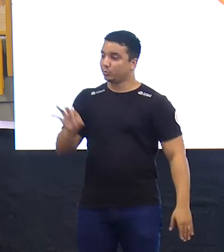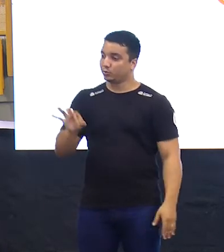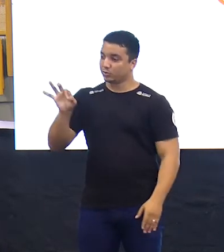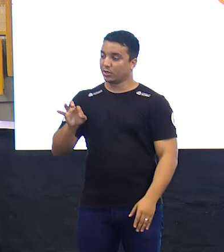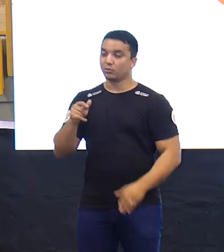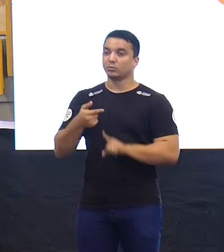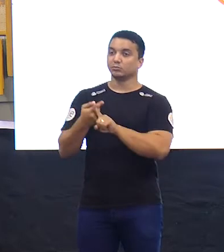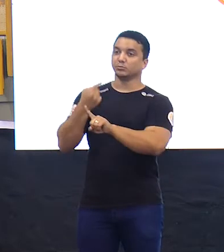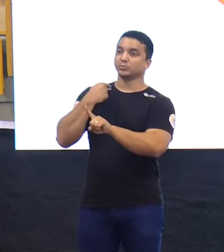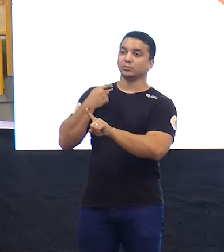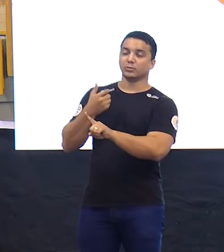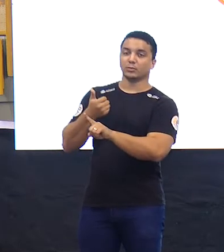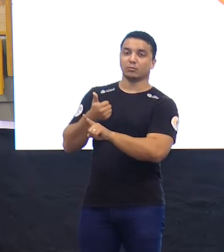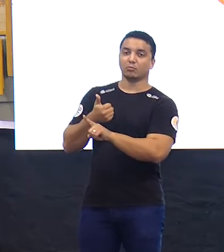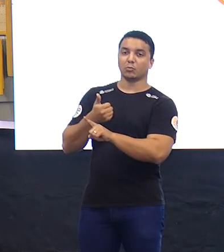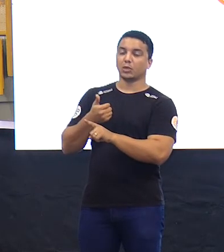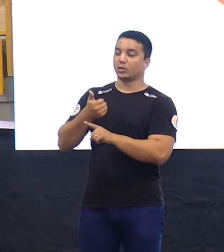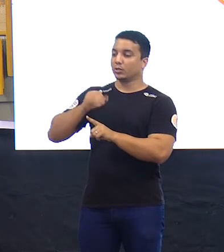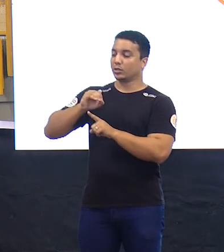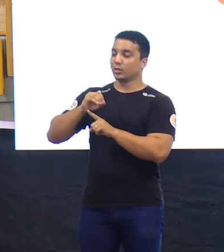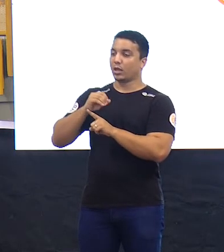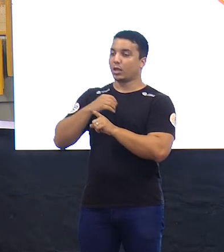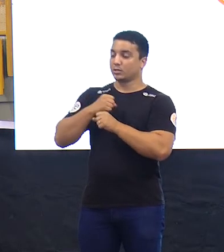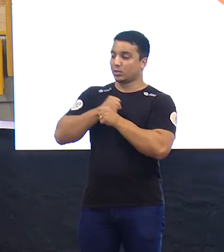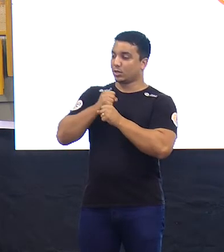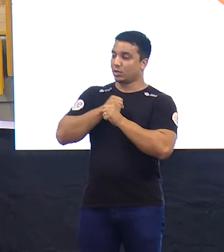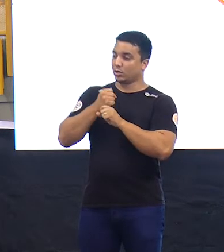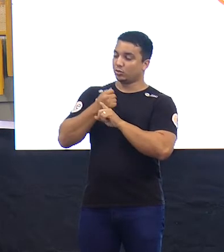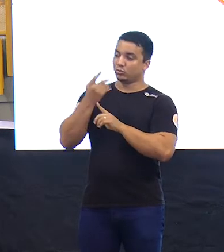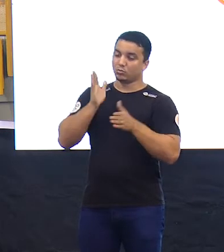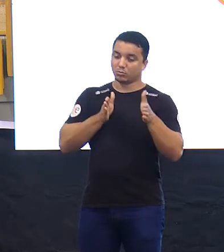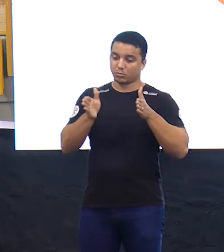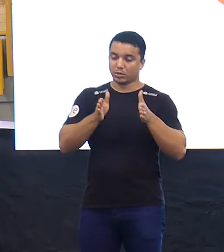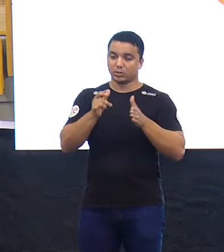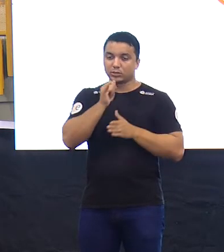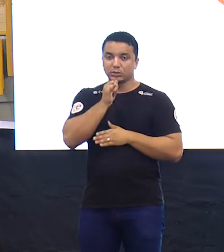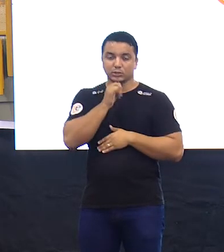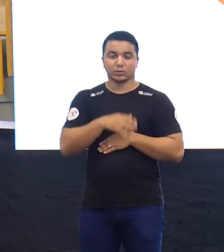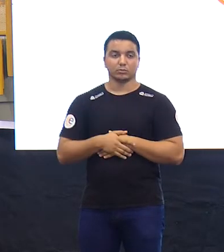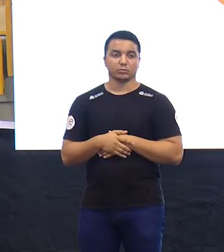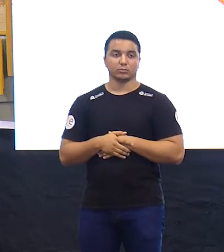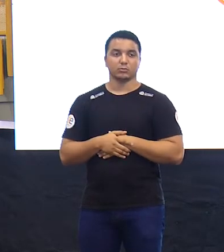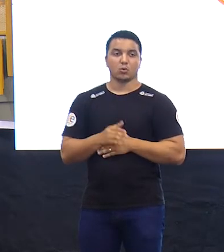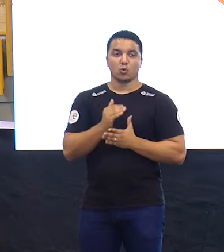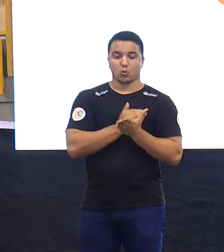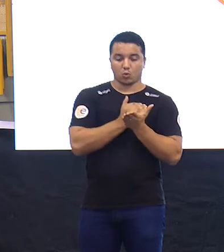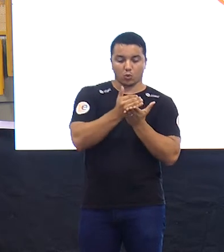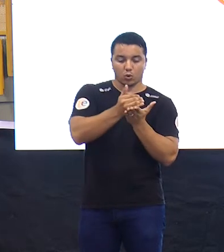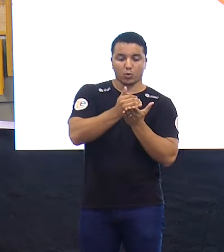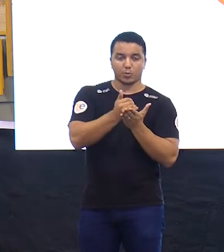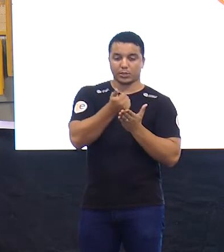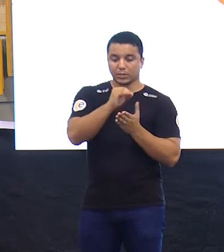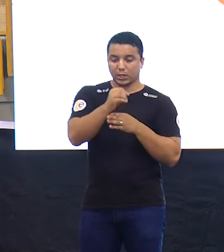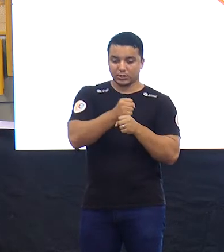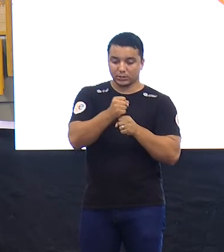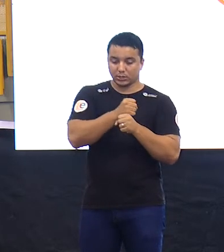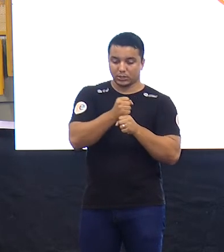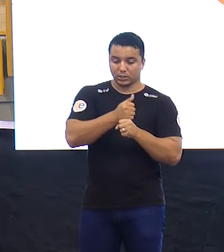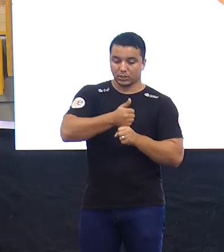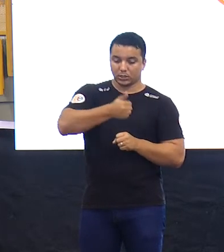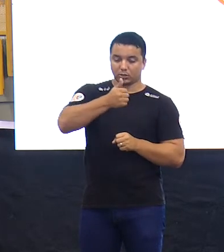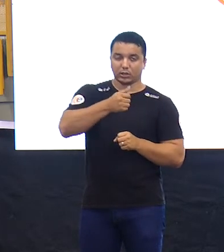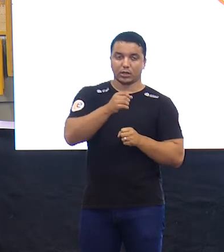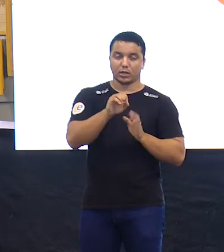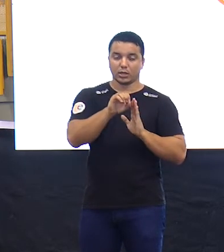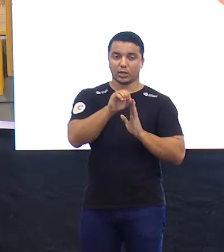30% nos últimos, na década de, vamos supor, no começo, nos primeiros 10 anos, na década